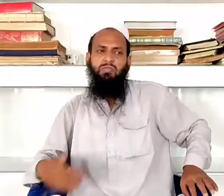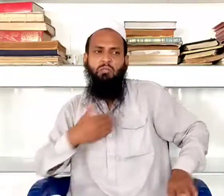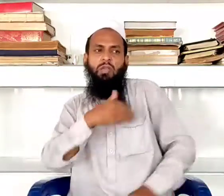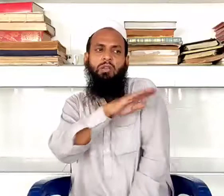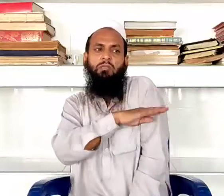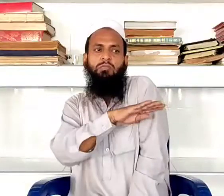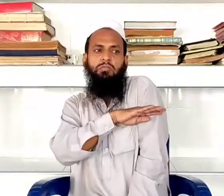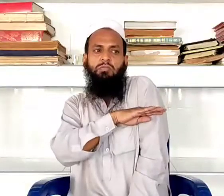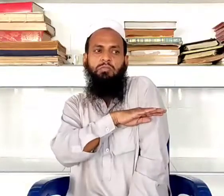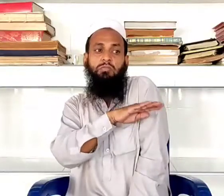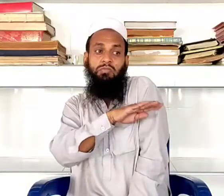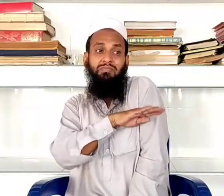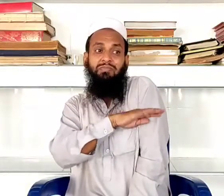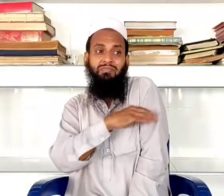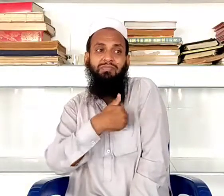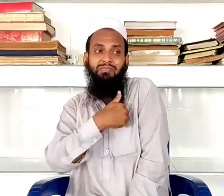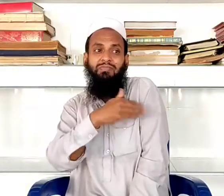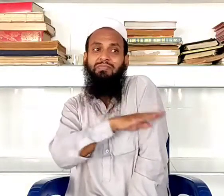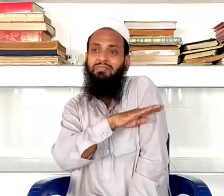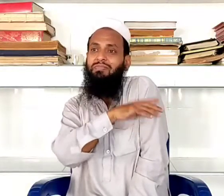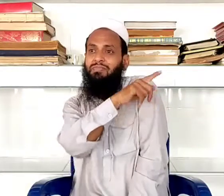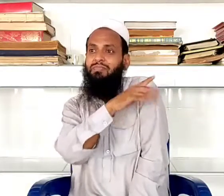एक दिरम मिलया है। क्या जाति नहीं,